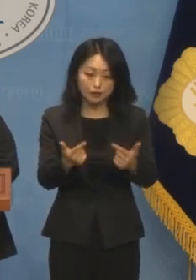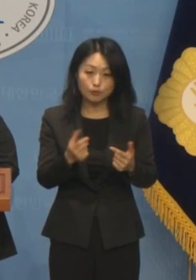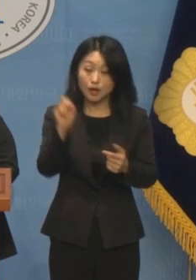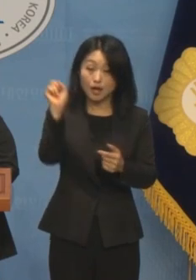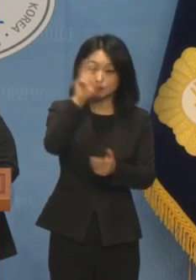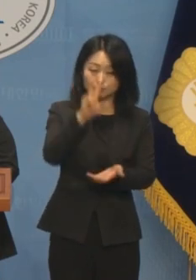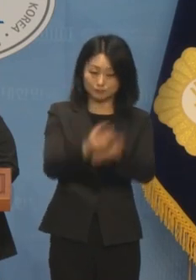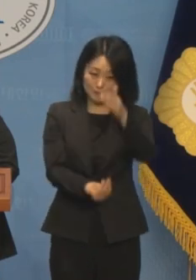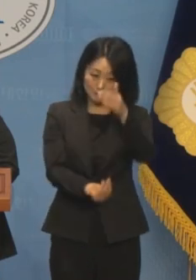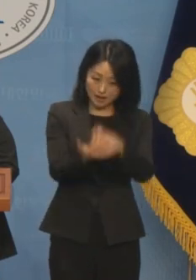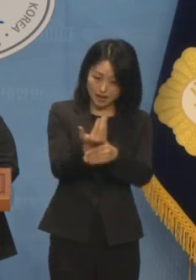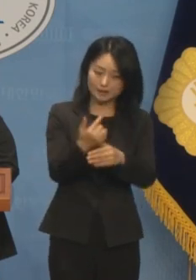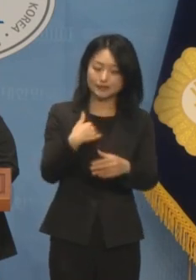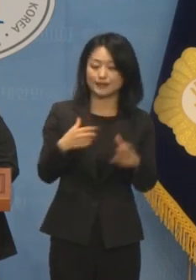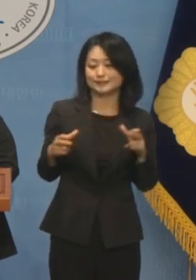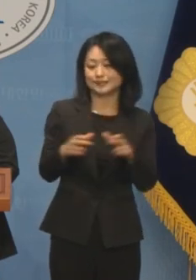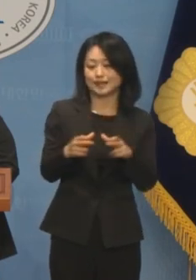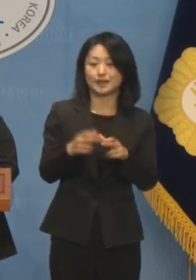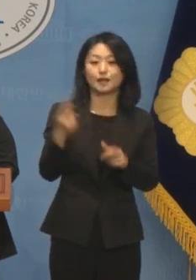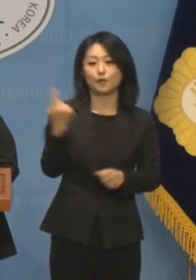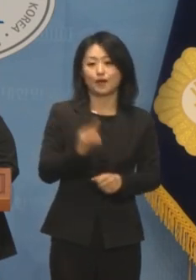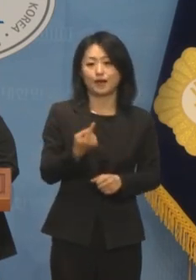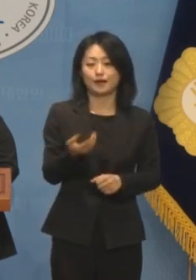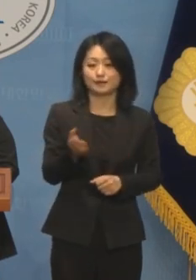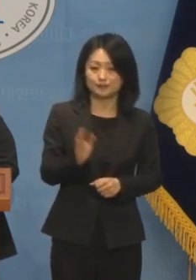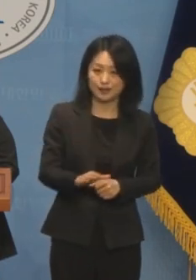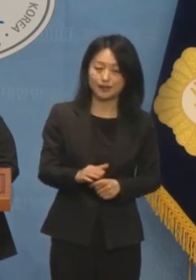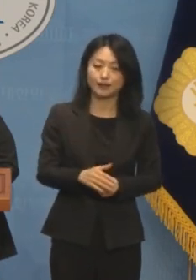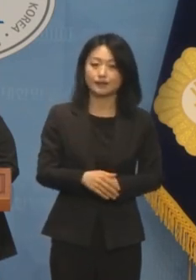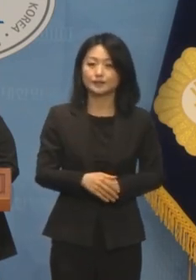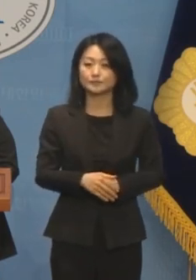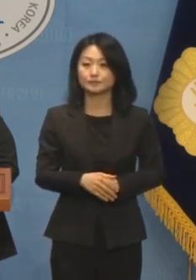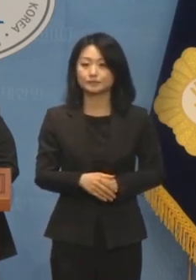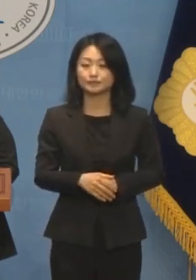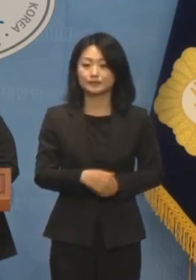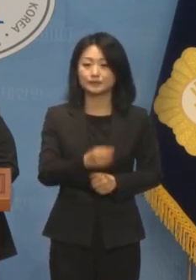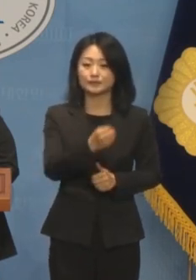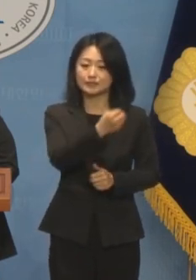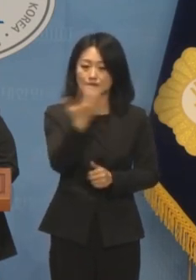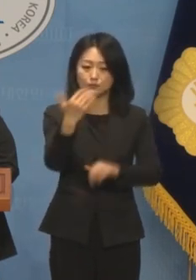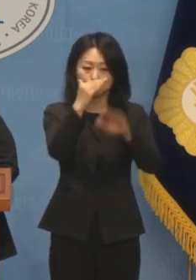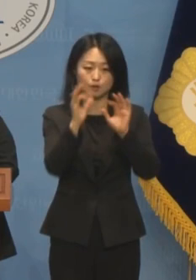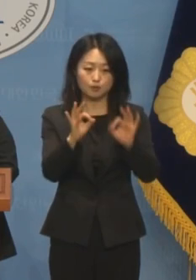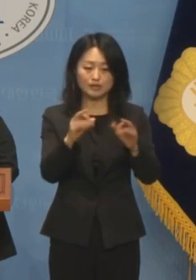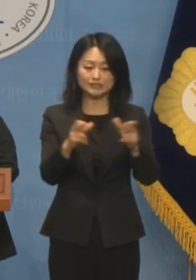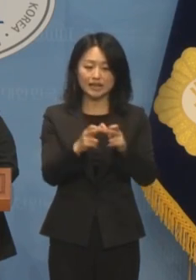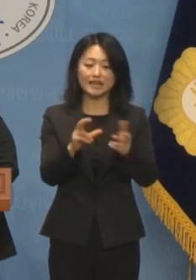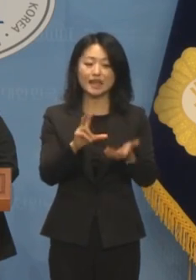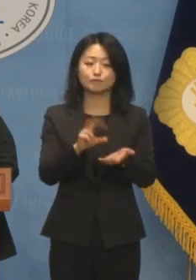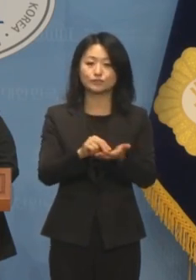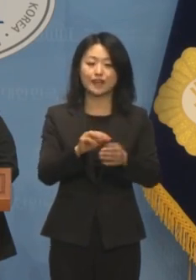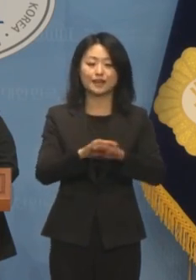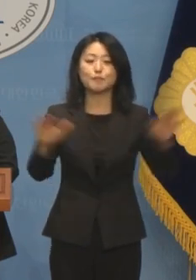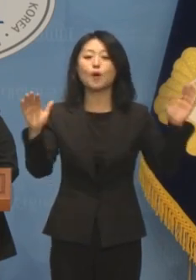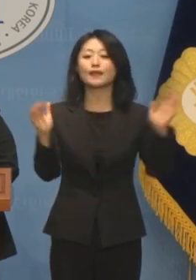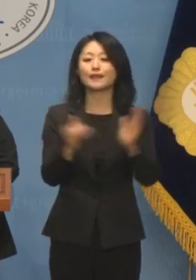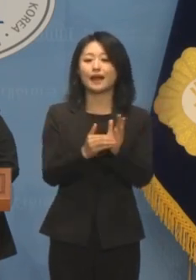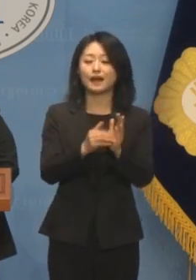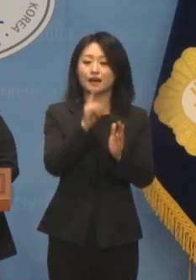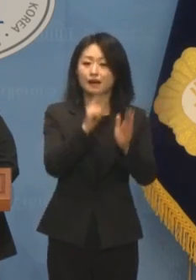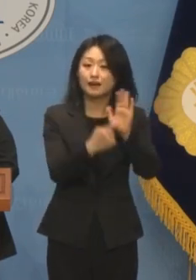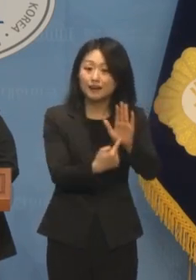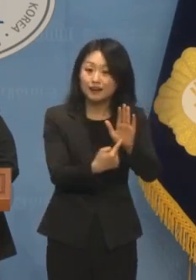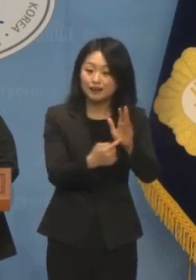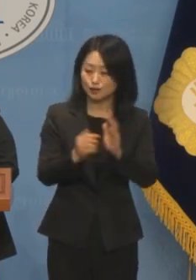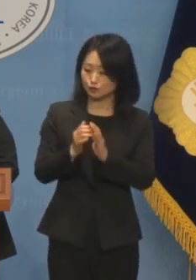장애를 가질 수 있습니다. 하지만 이렇게 언론에서 장애를 극복했다는 표현을 쓴다면